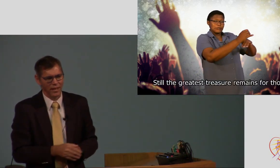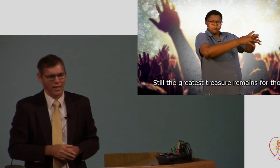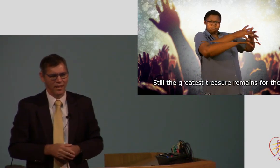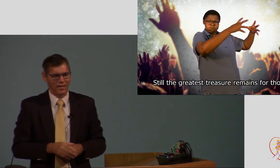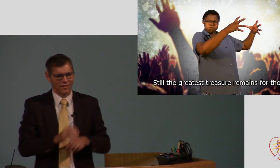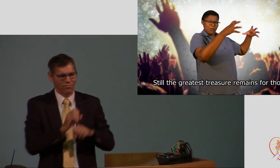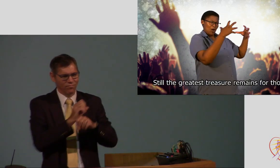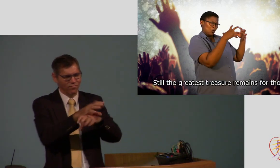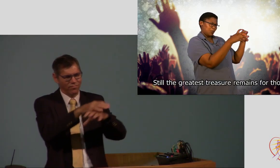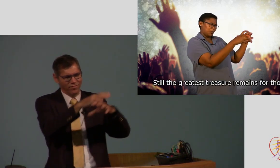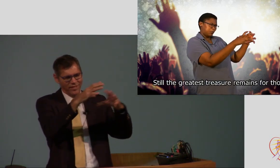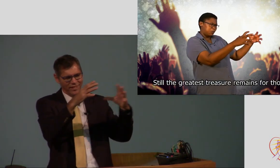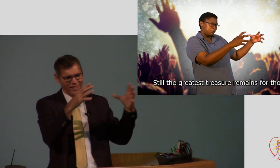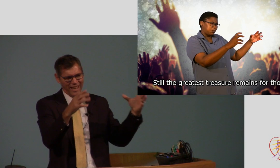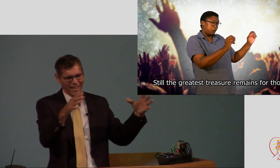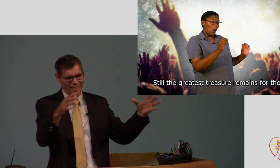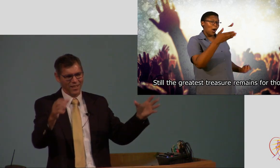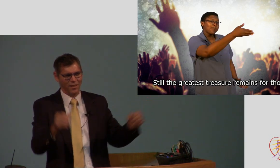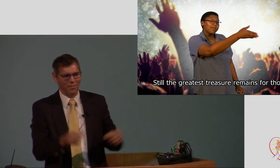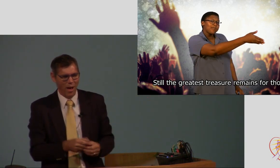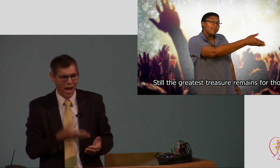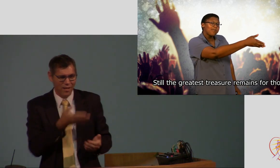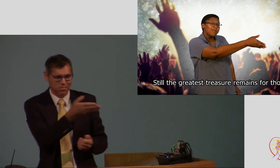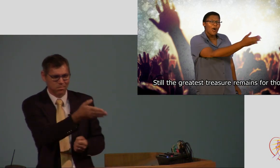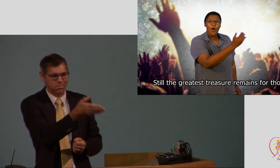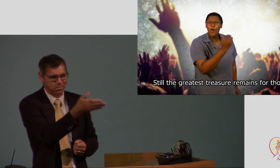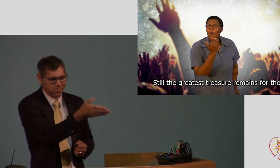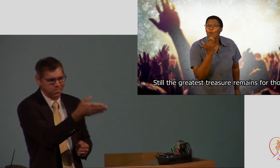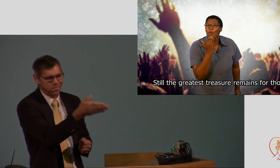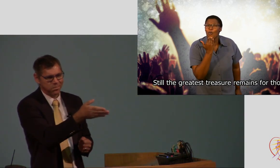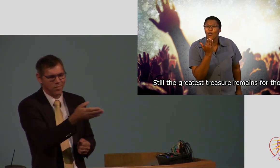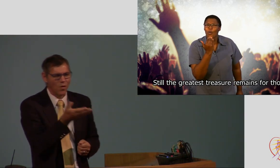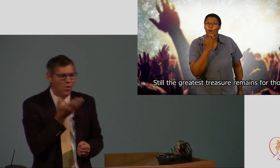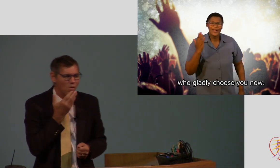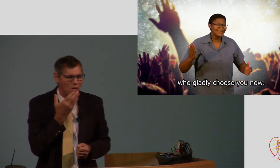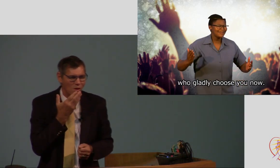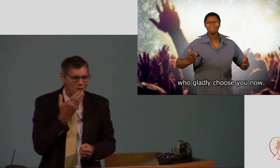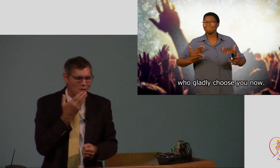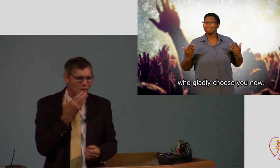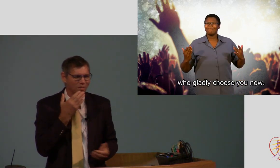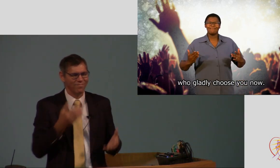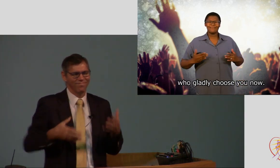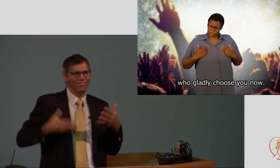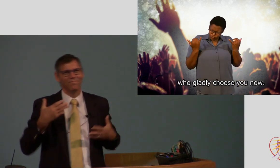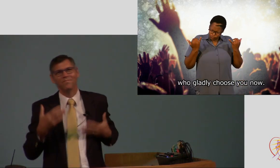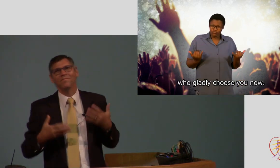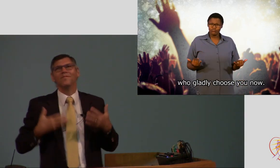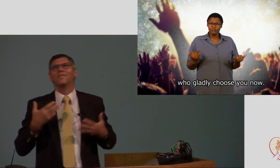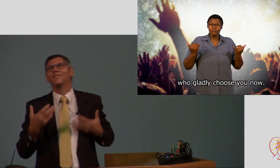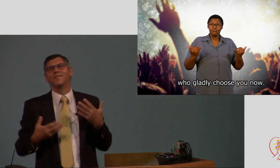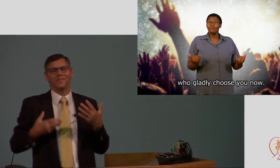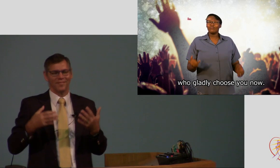Still the greatest treasure remains for those who gladly choose you